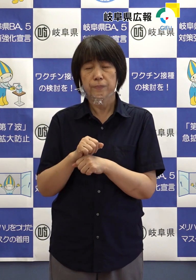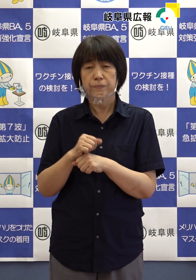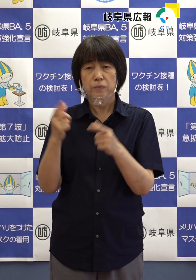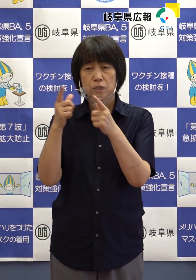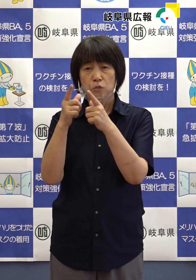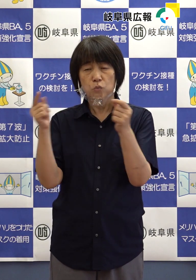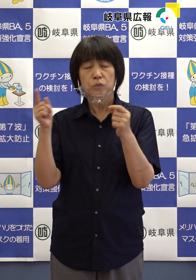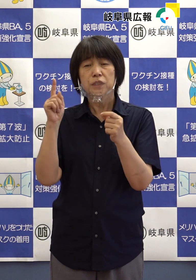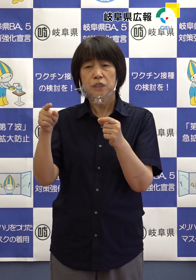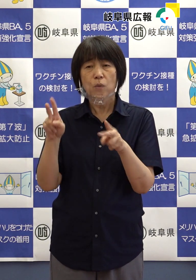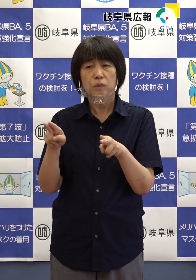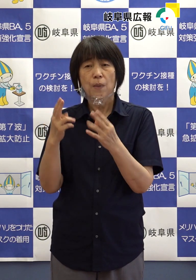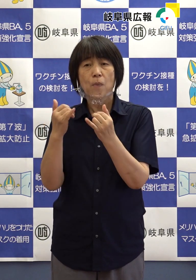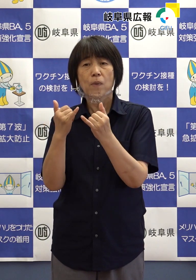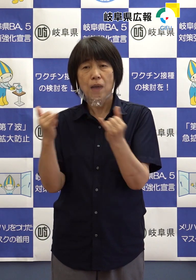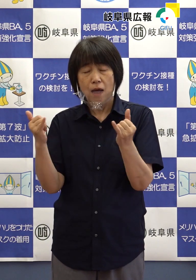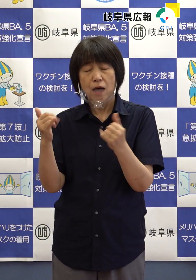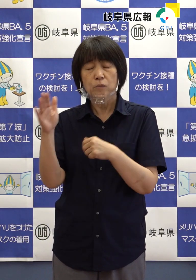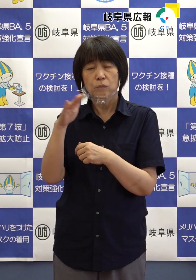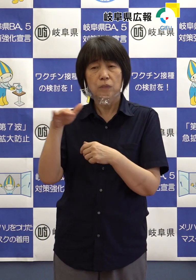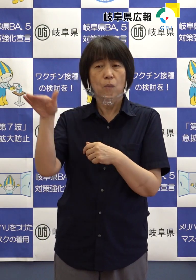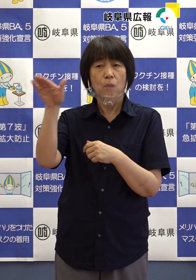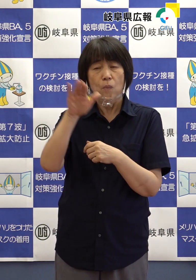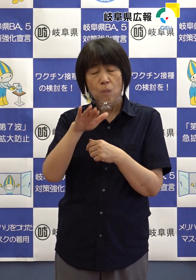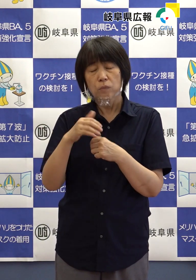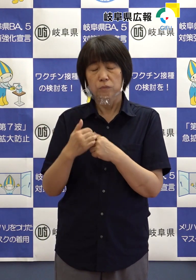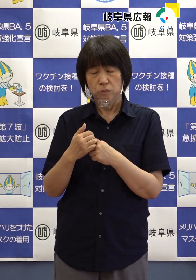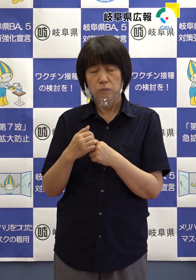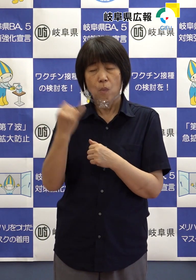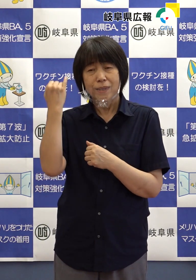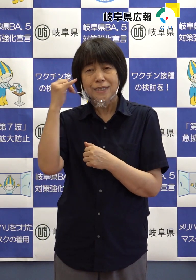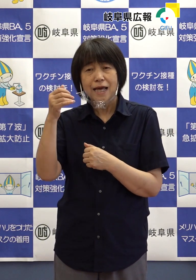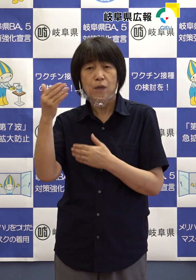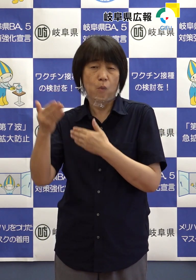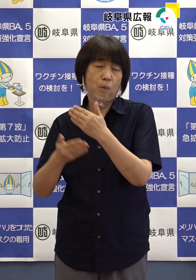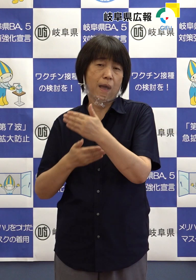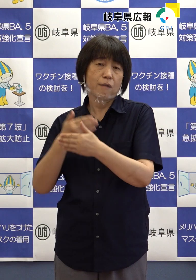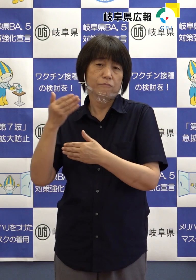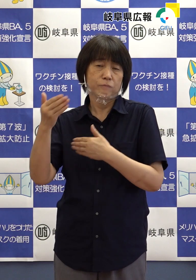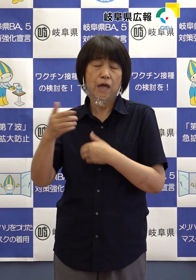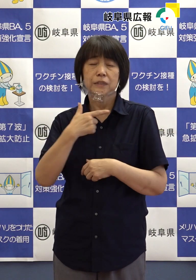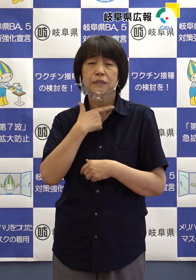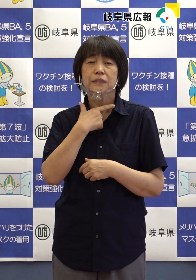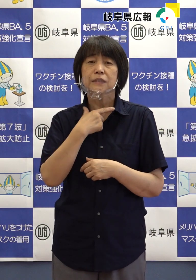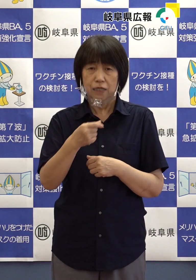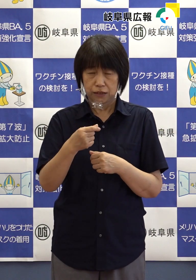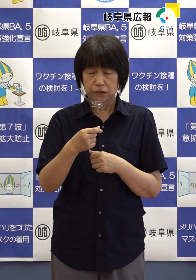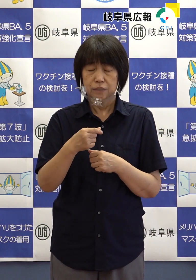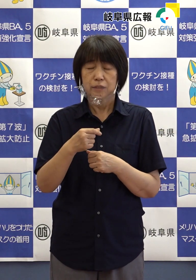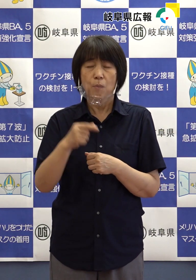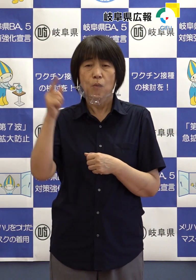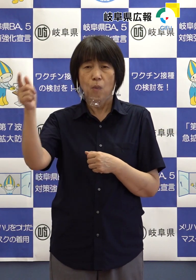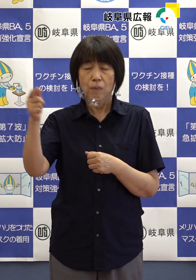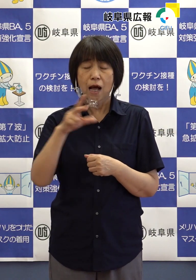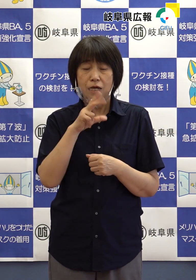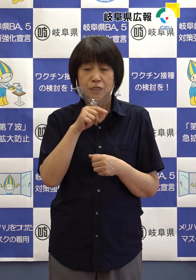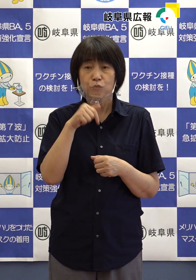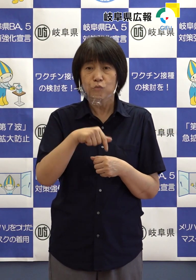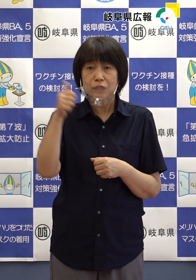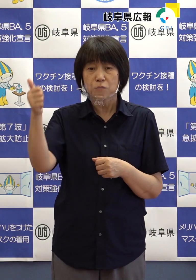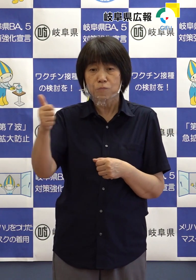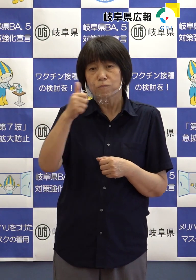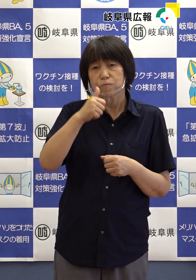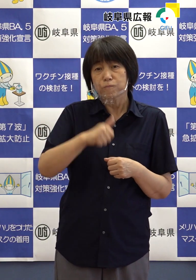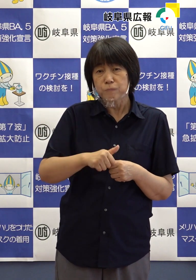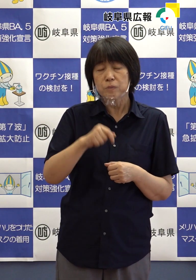方々と意見交換したいと思っておりますけれどもわざわざいうふうに派遣というの学校でですねあの駐在していただいてということは今と